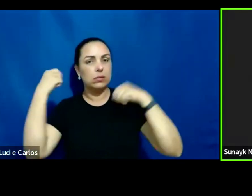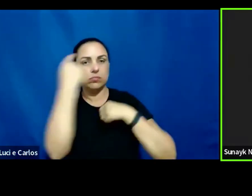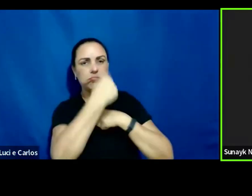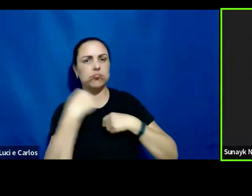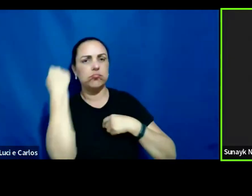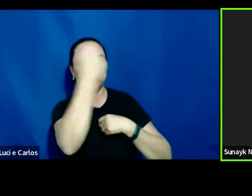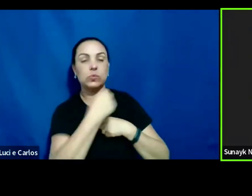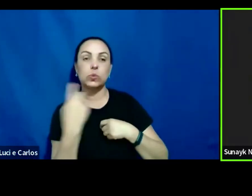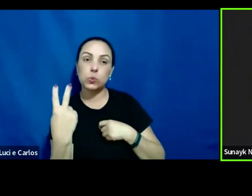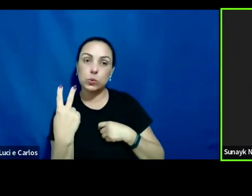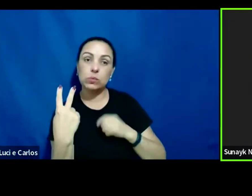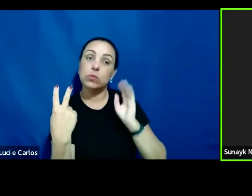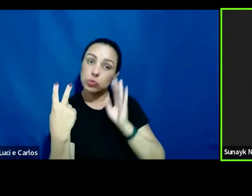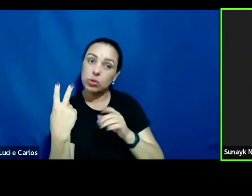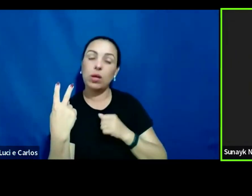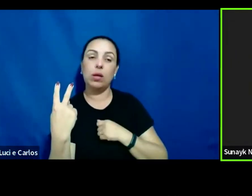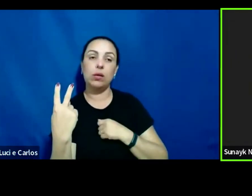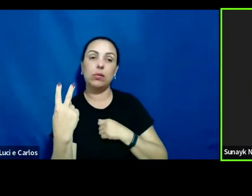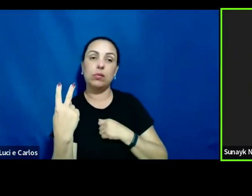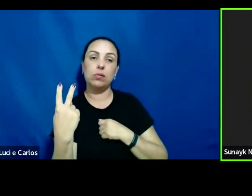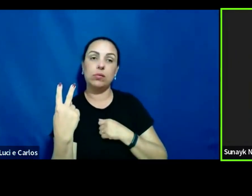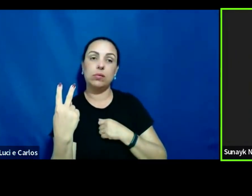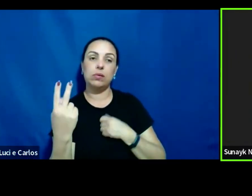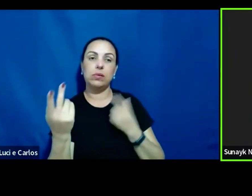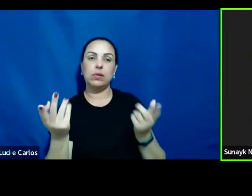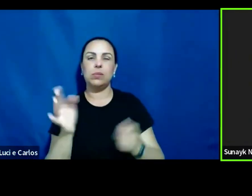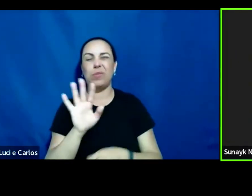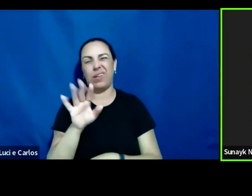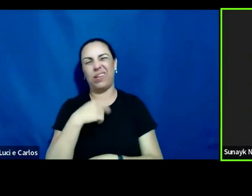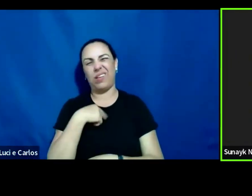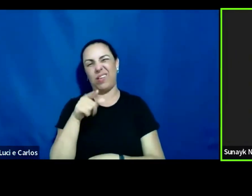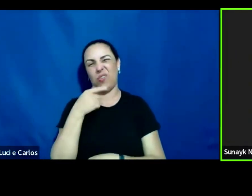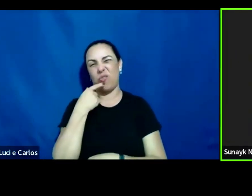tenho tempo. Tá, você não tem tempo. Beleza. Então um dia você vai ter que ter